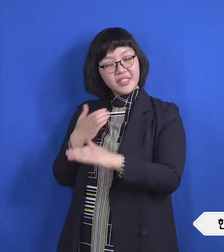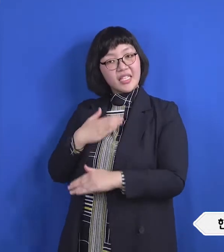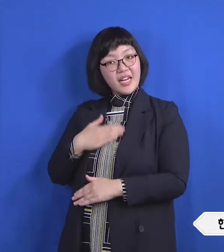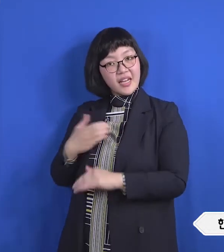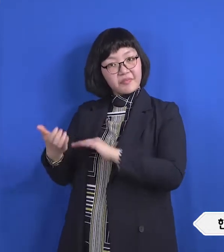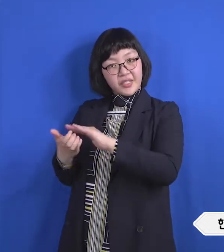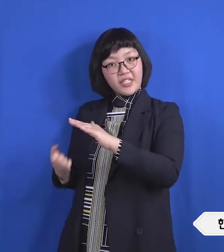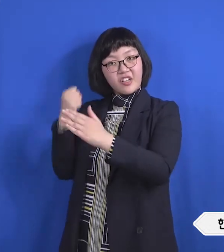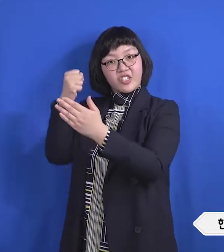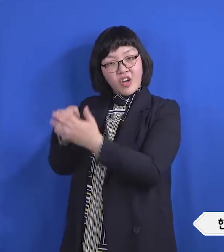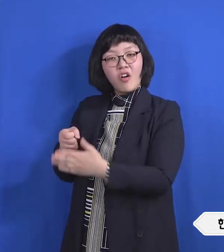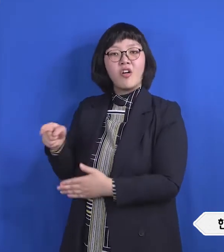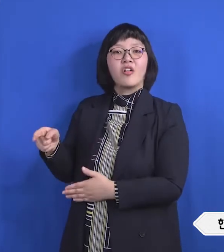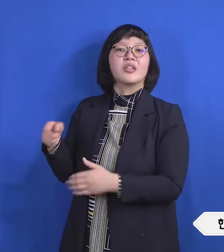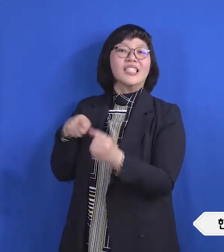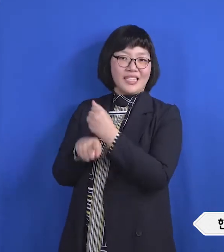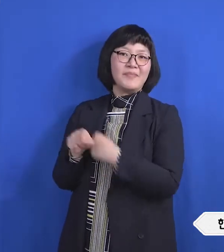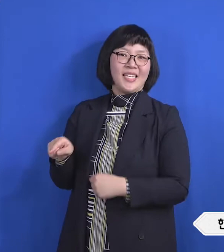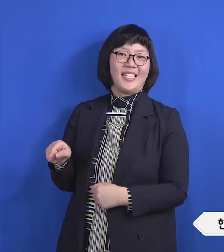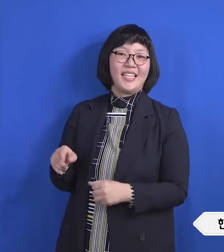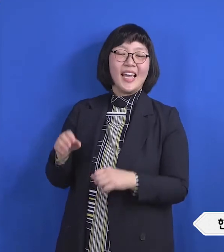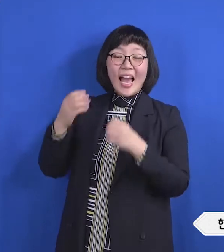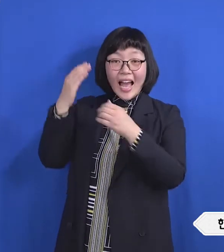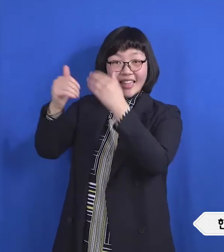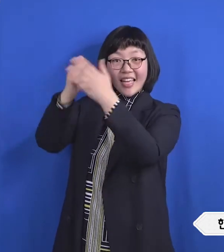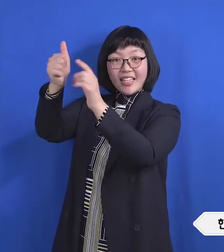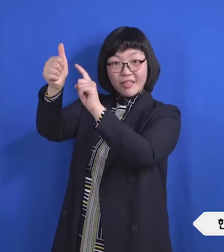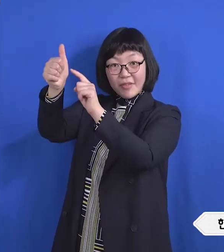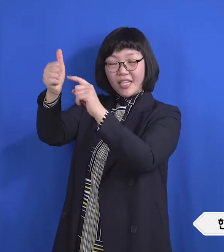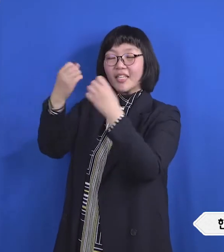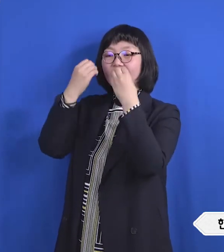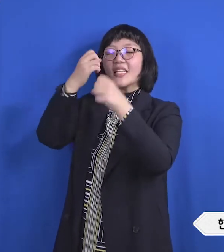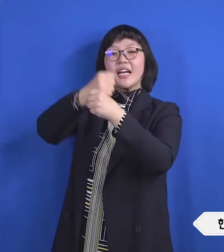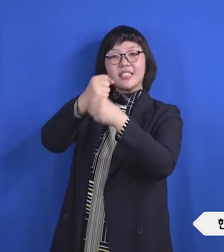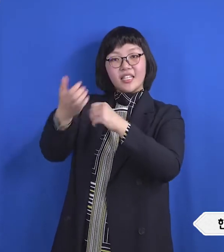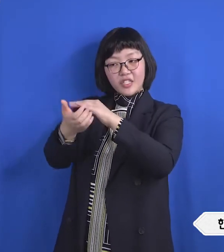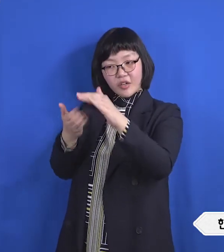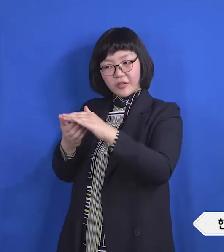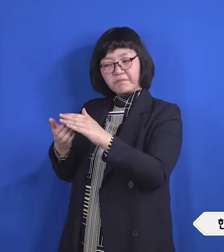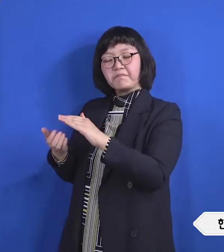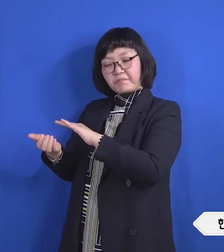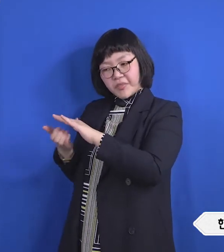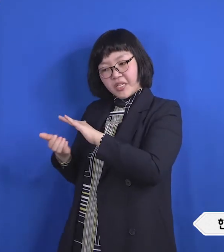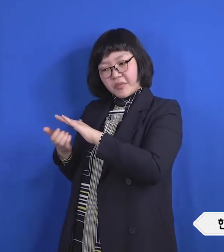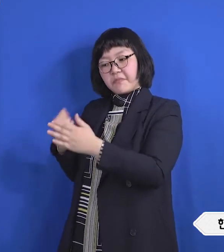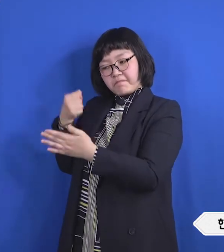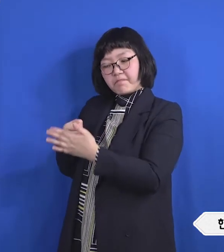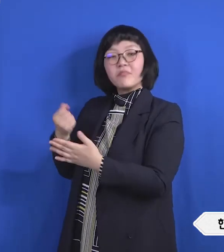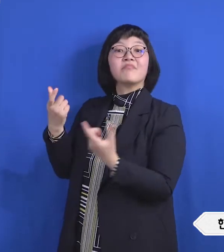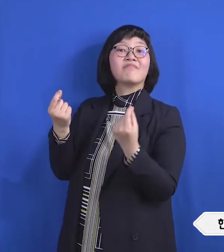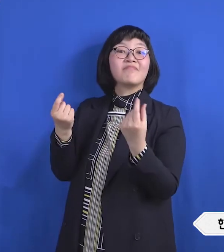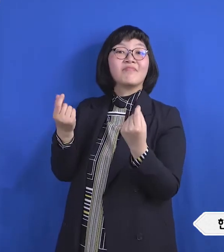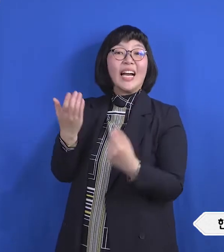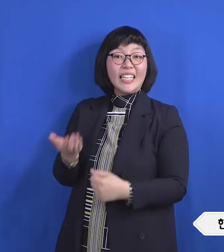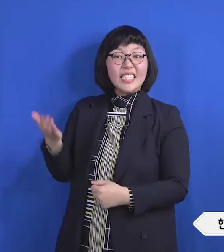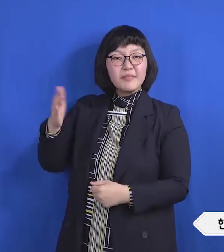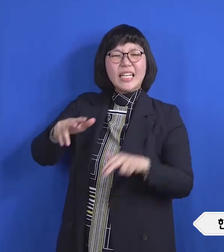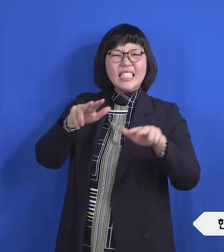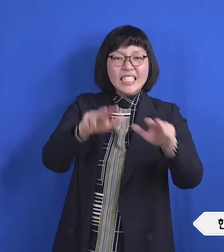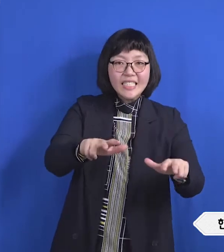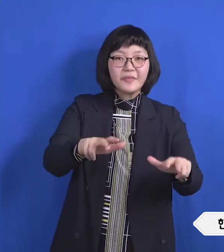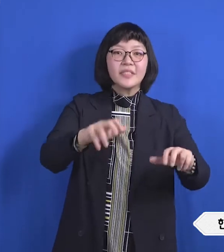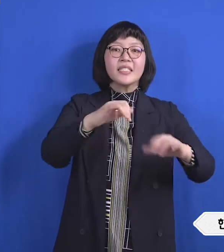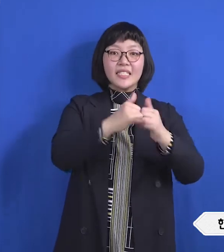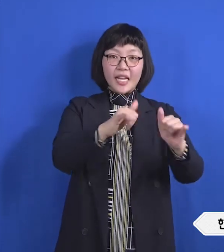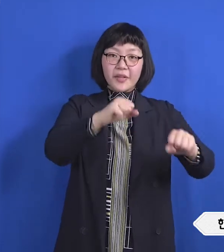것입니다. 하나님이 창세전에 예정하셨지만은 그것은 현재의 우리 인간들이 행하는